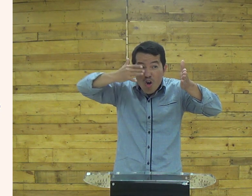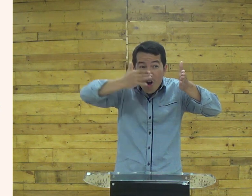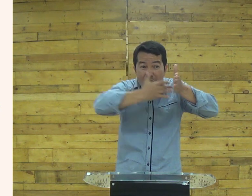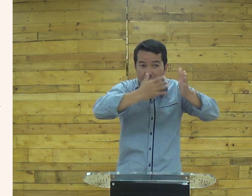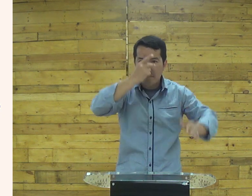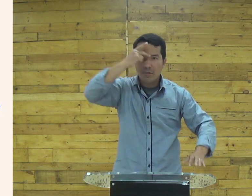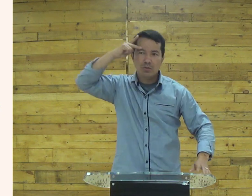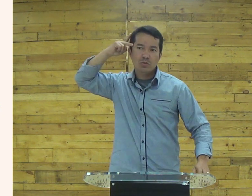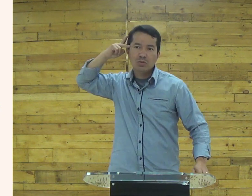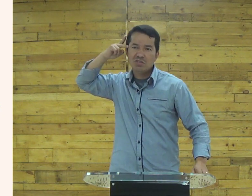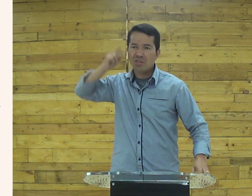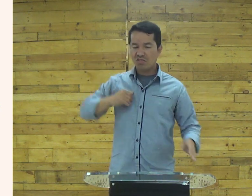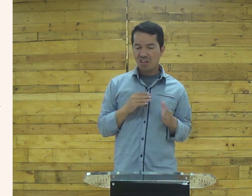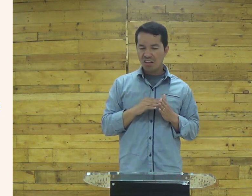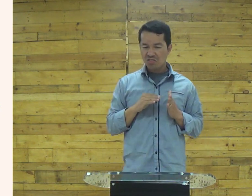todas as pessoas.